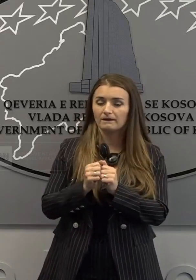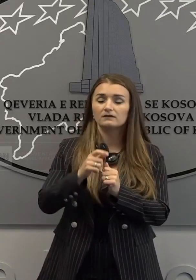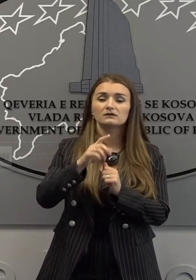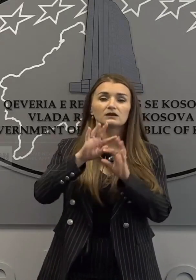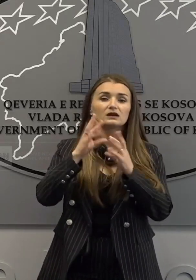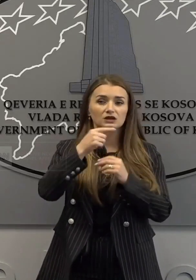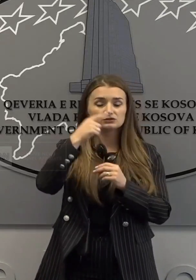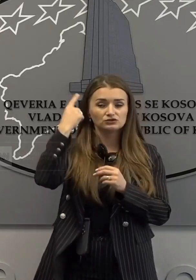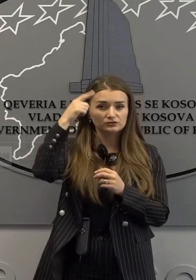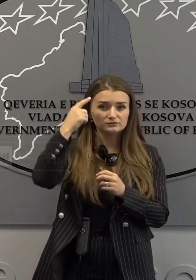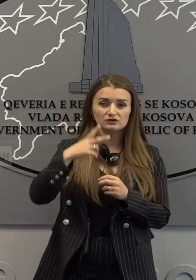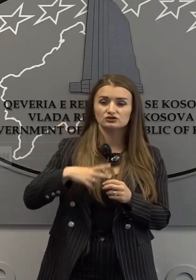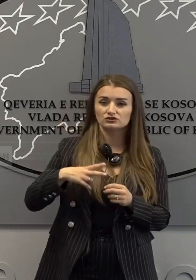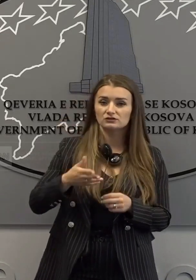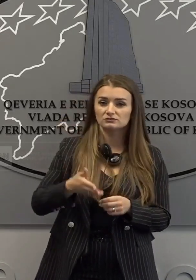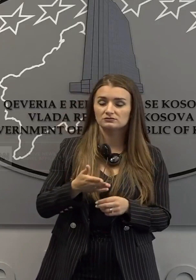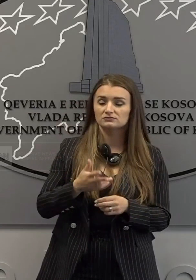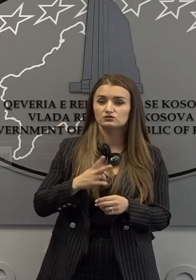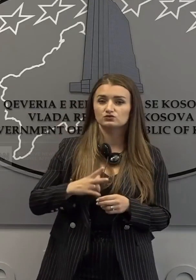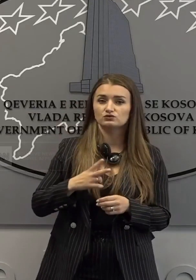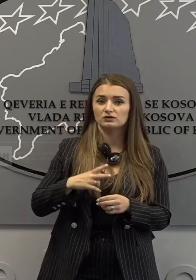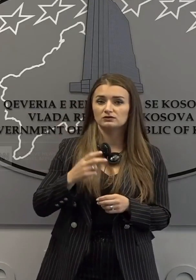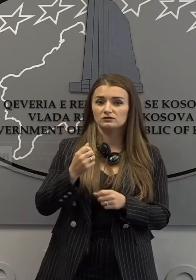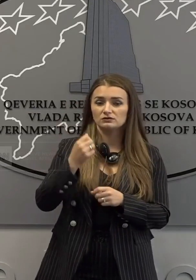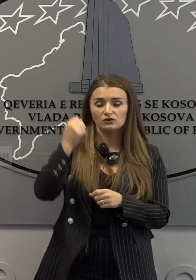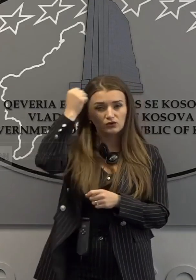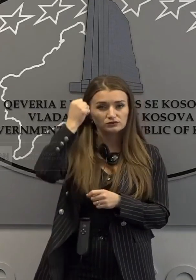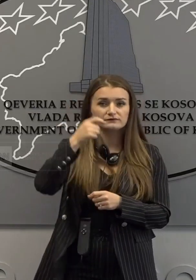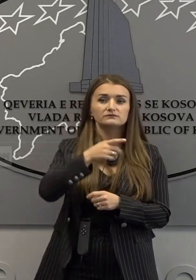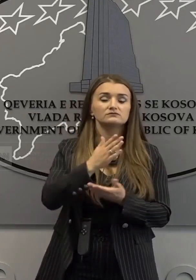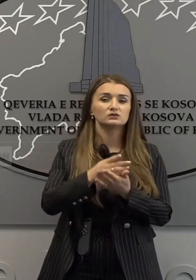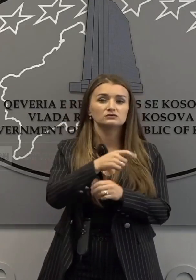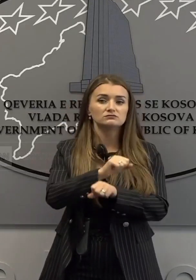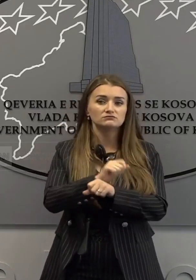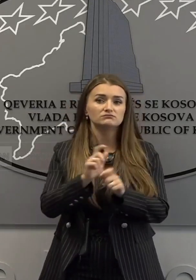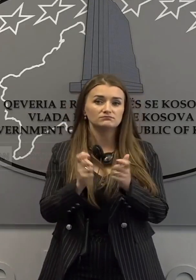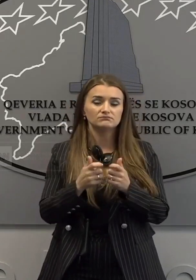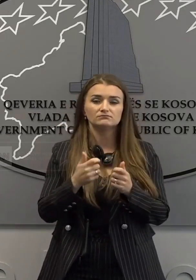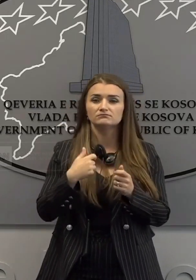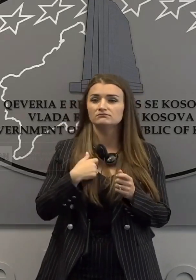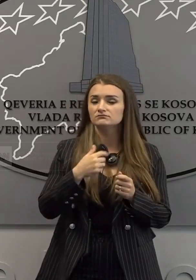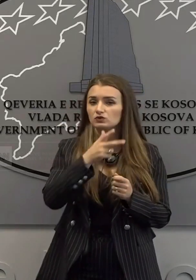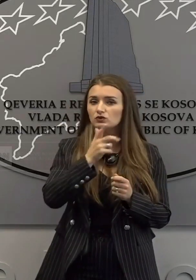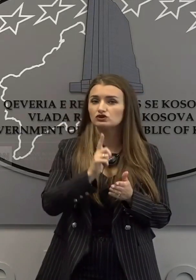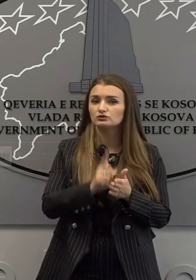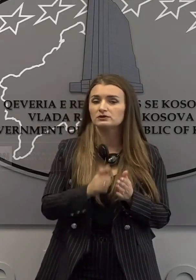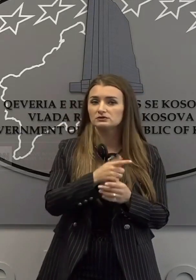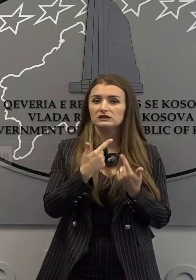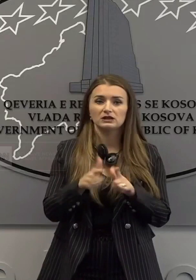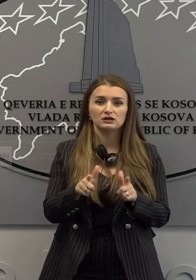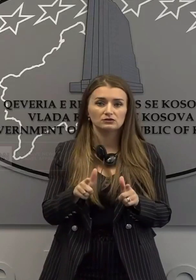Serbisë e të cilët janë ndaluar dhe arrestuar atje, të lirohen me njëherë, gjithashtu e në